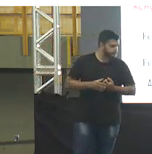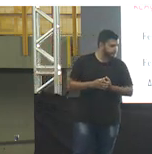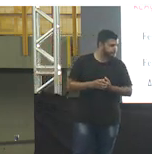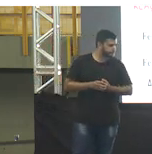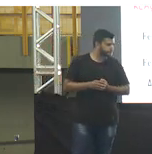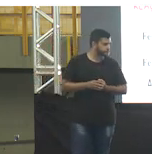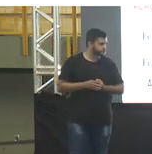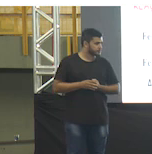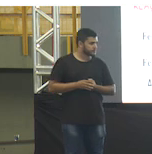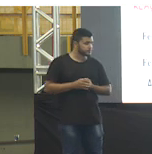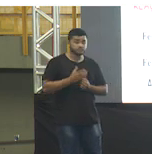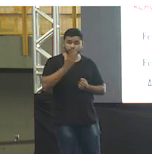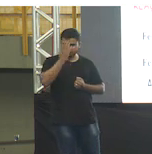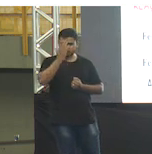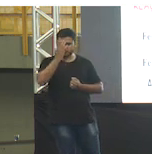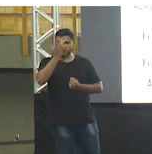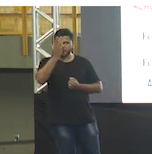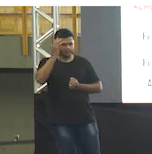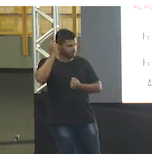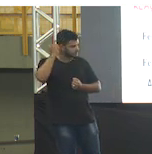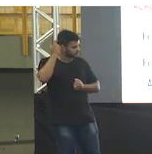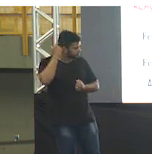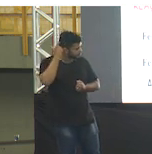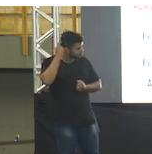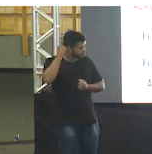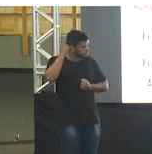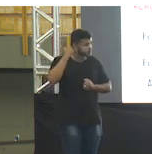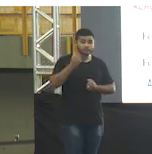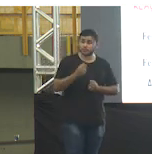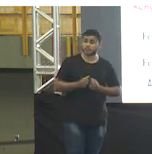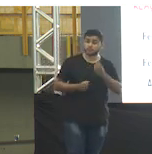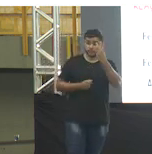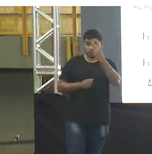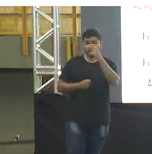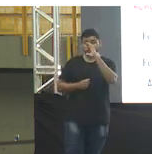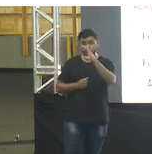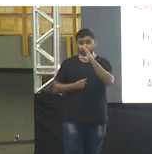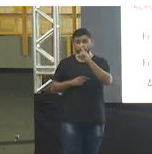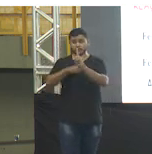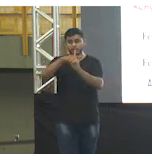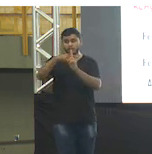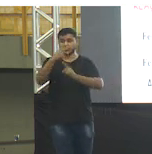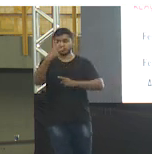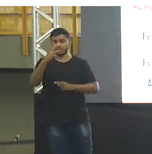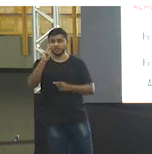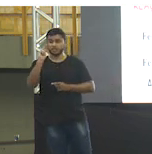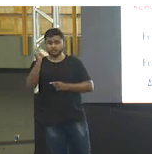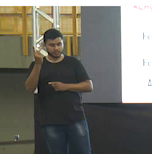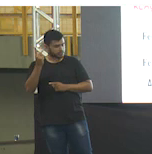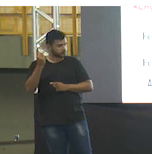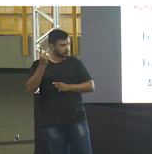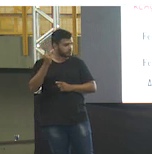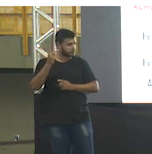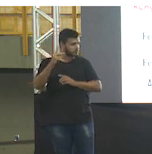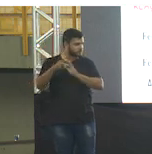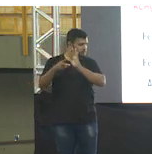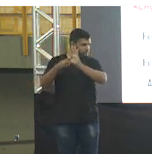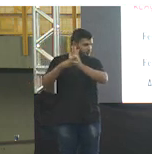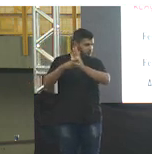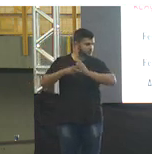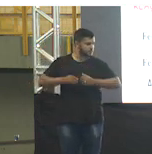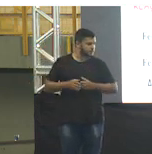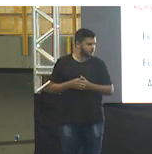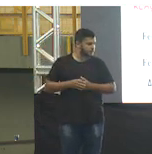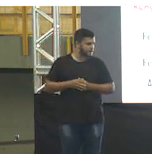simples, presta atenção bem rapidinho. Toda vida, ó, 2 carbonos mais 3 hidrogênios produzindo etano. Olha